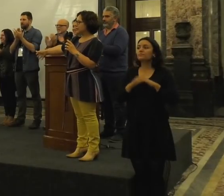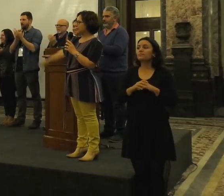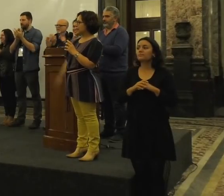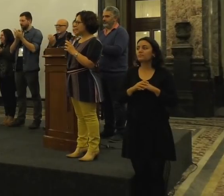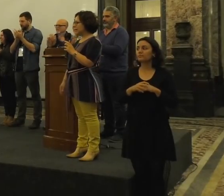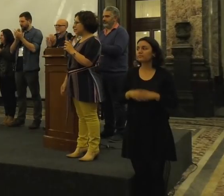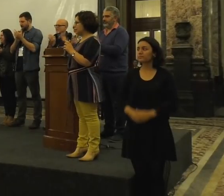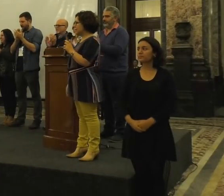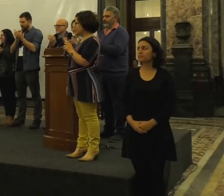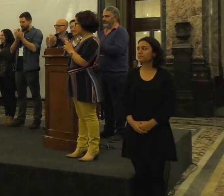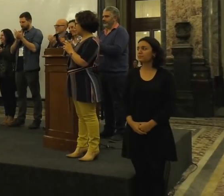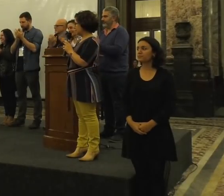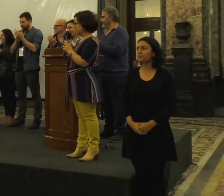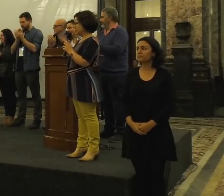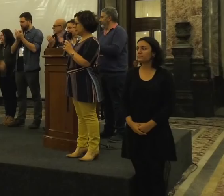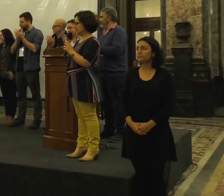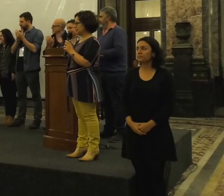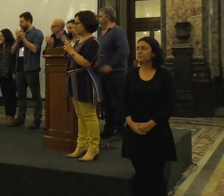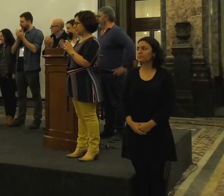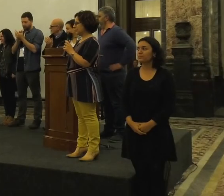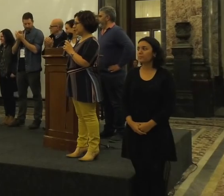Adelante, adelante.